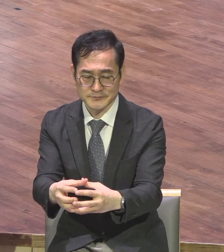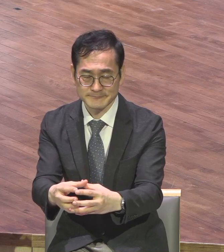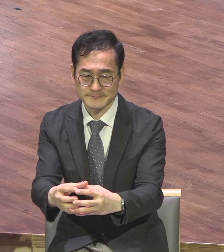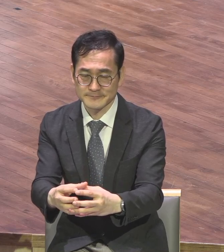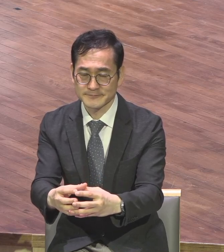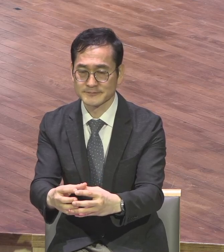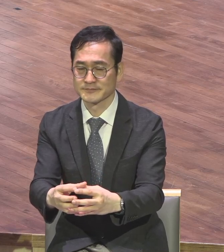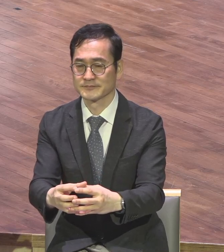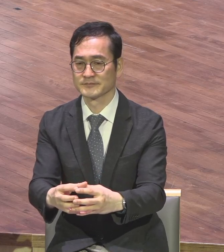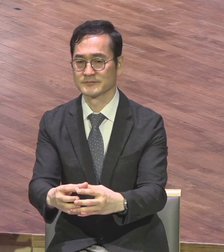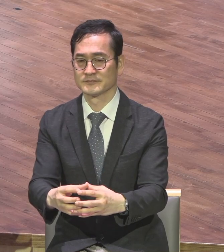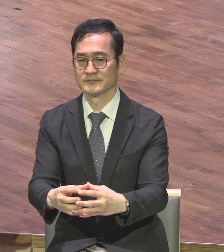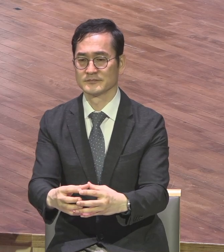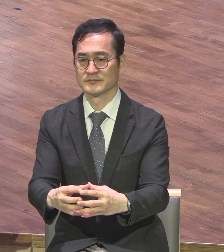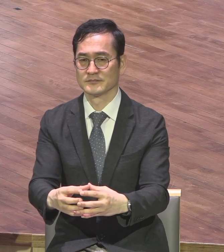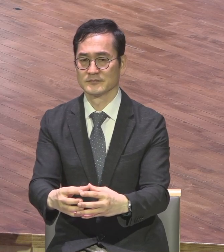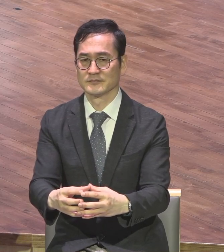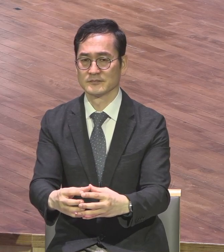15절에